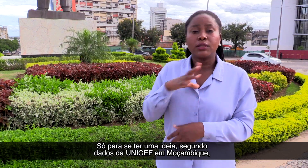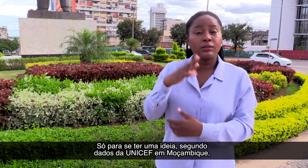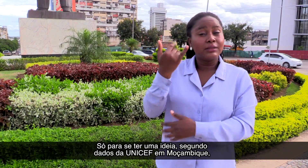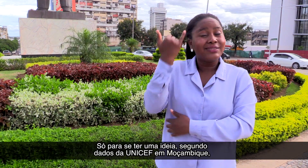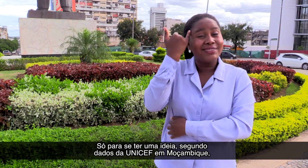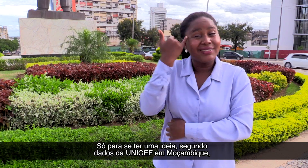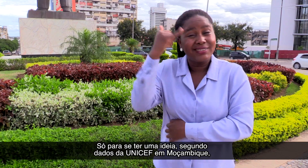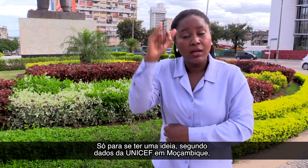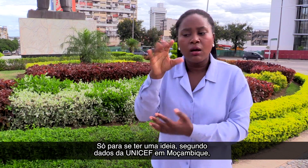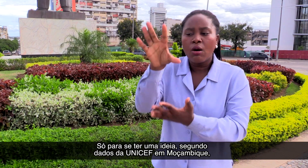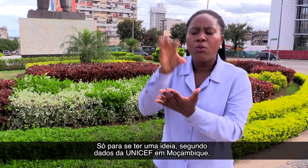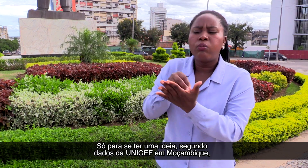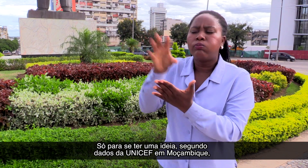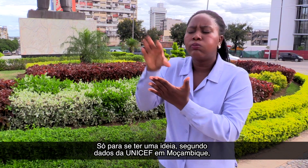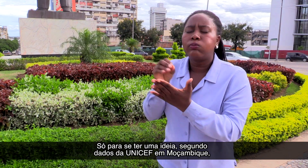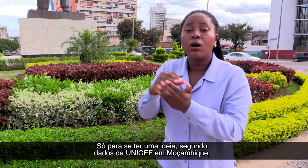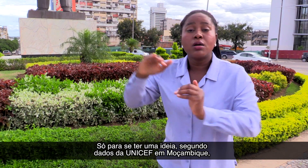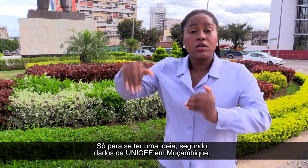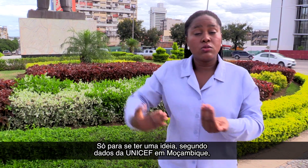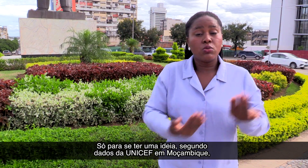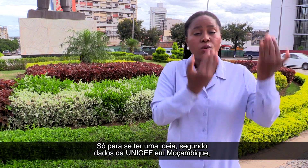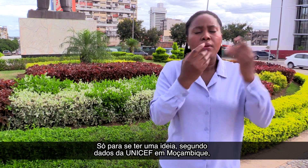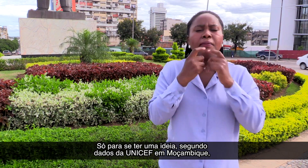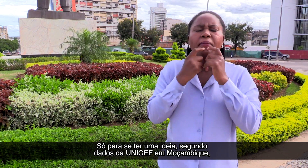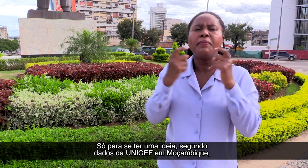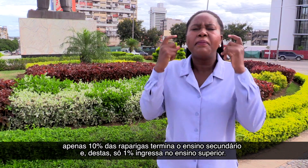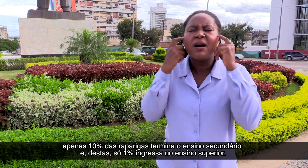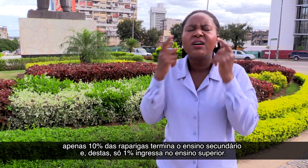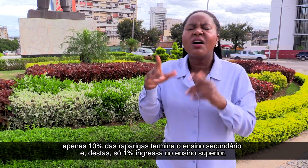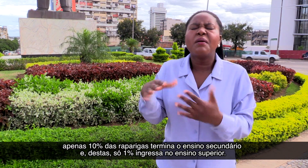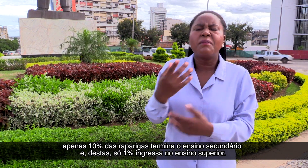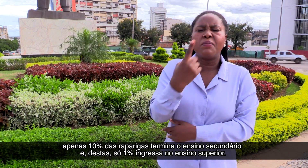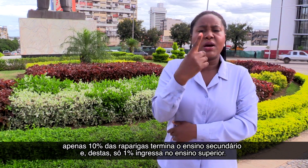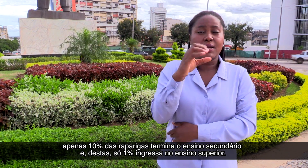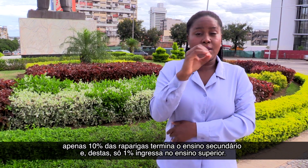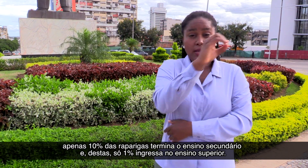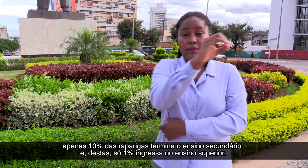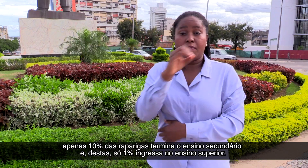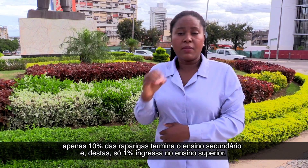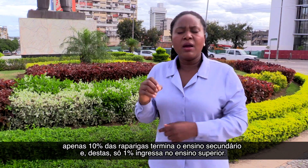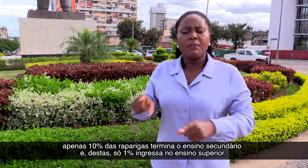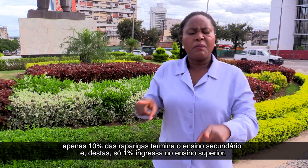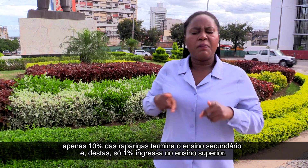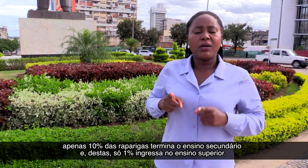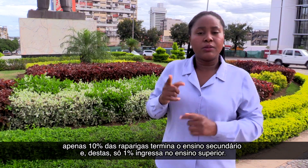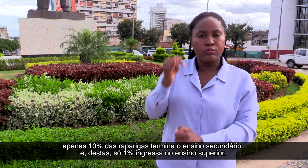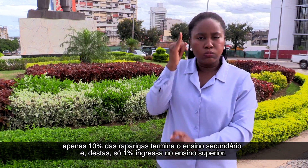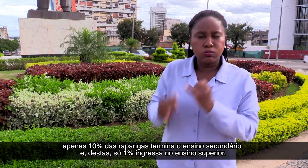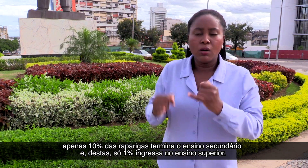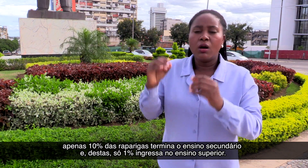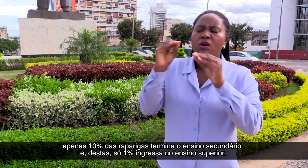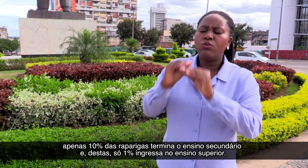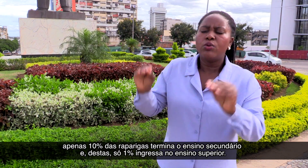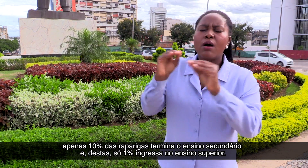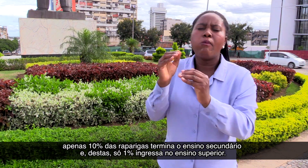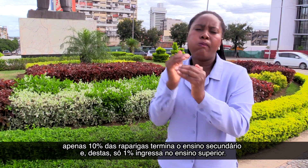Só para se ter uma ideia, segundo dados da Unicef em Moçambique, apenas 10% das raparigas terminam o ensino